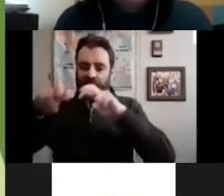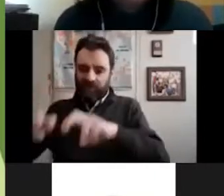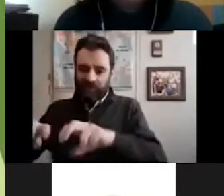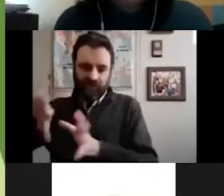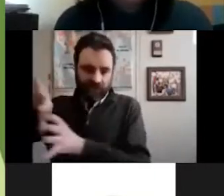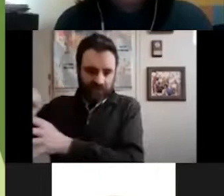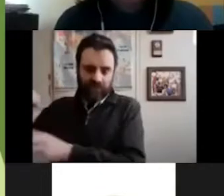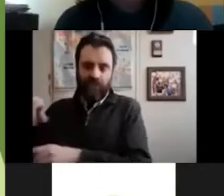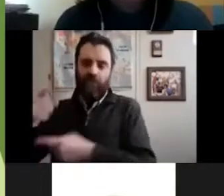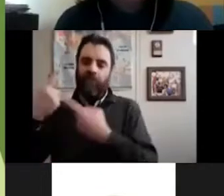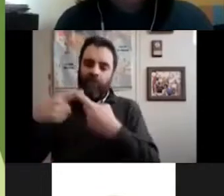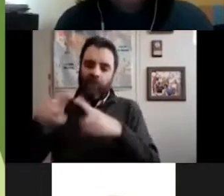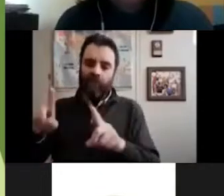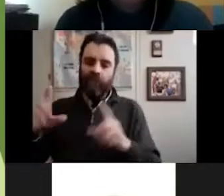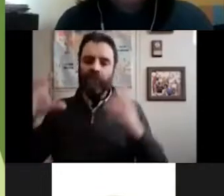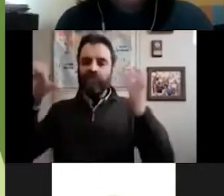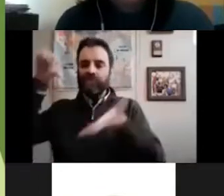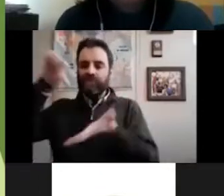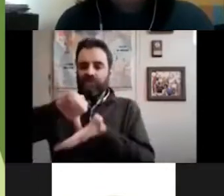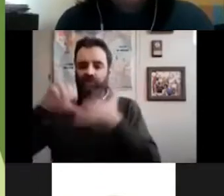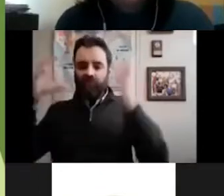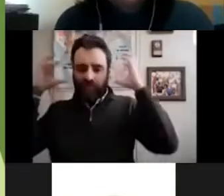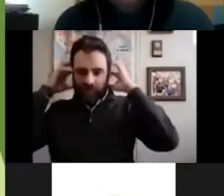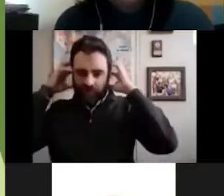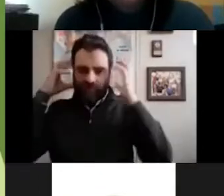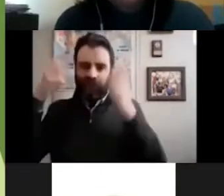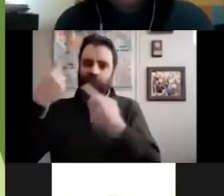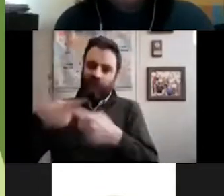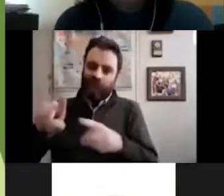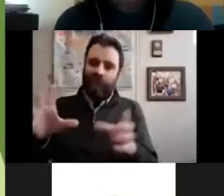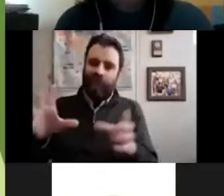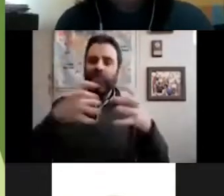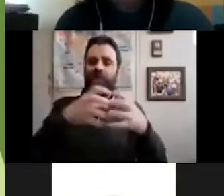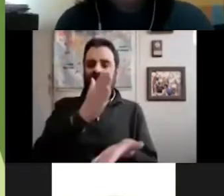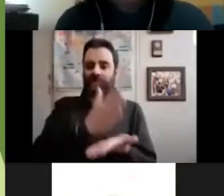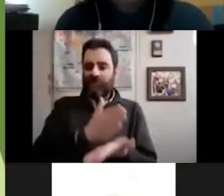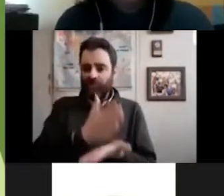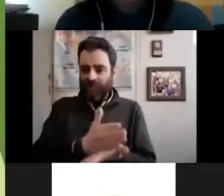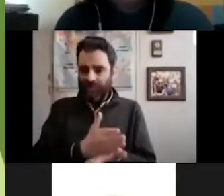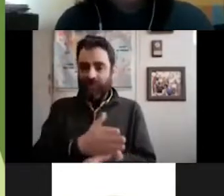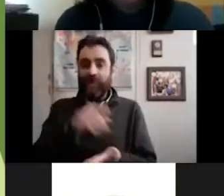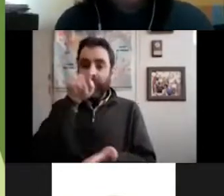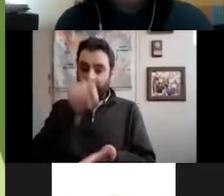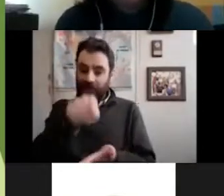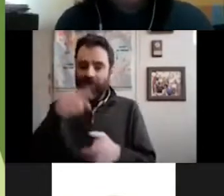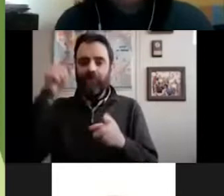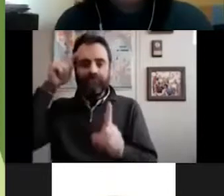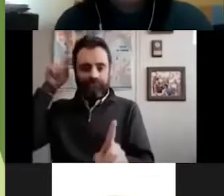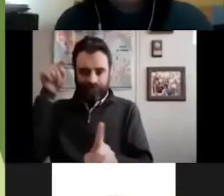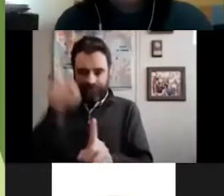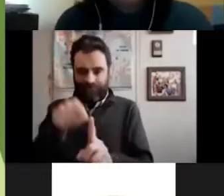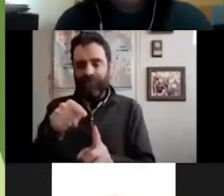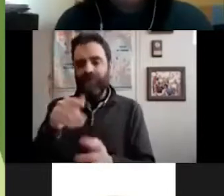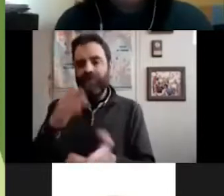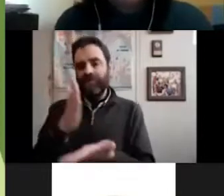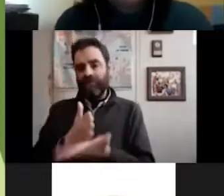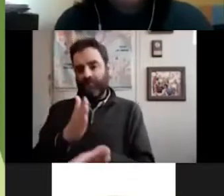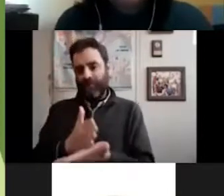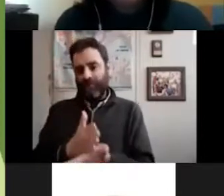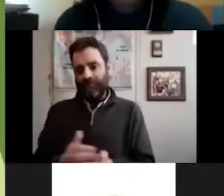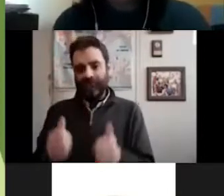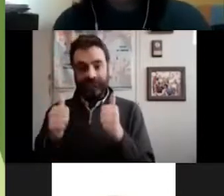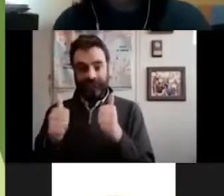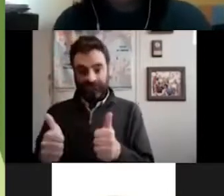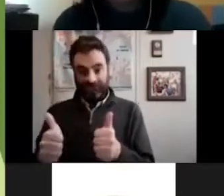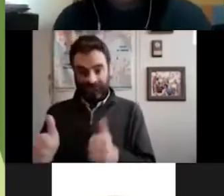el área del trabajo de revisión, también el centro auditivo, también la escuela. El objetivo